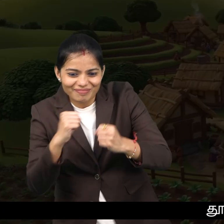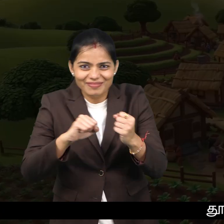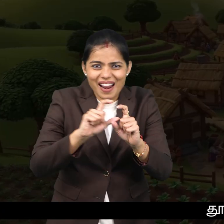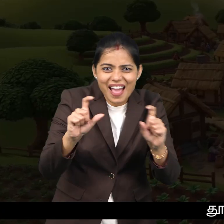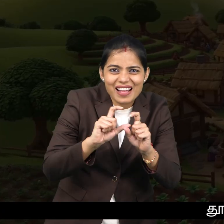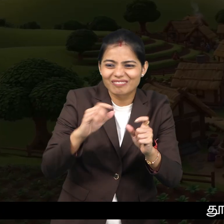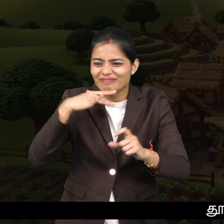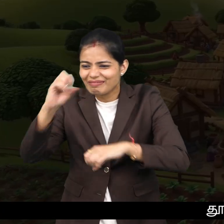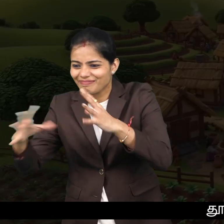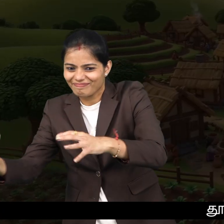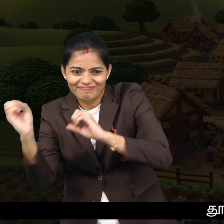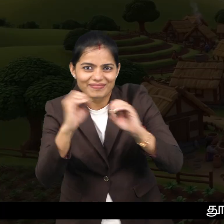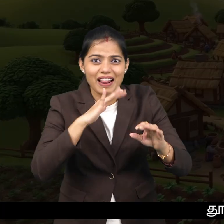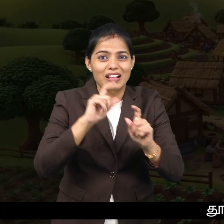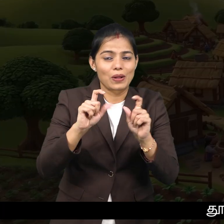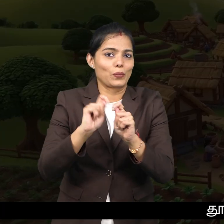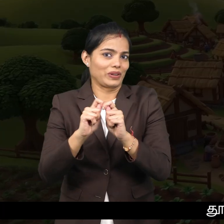சேவைகள்.